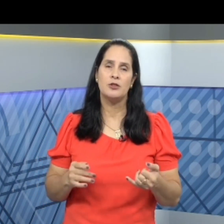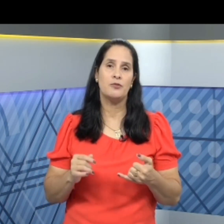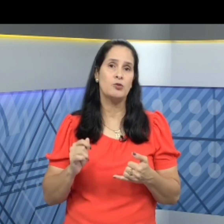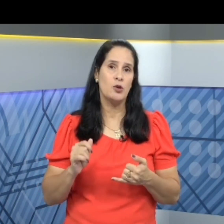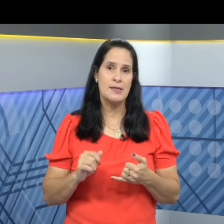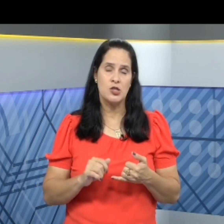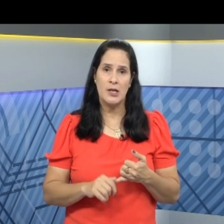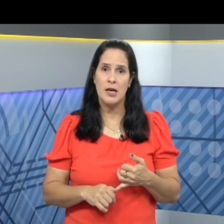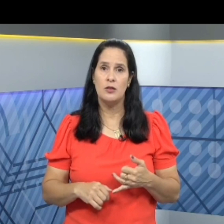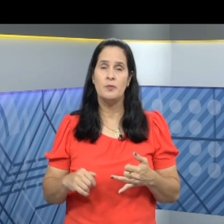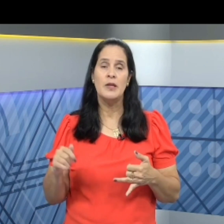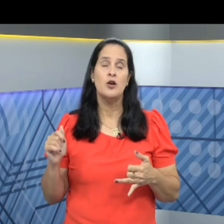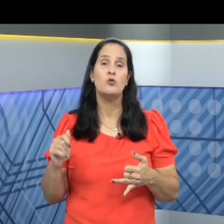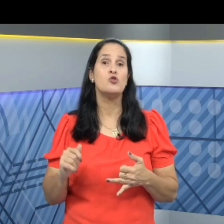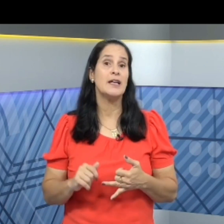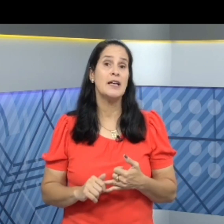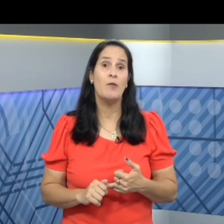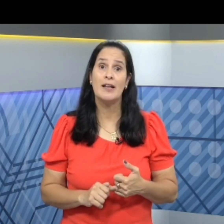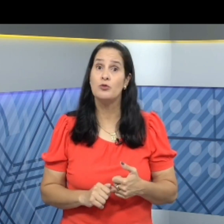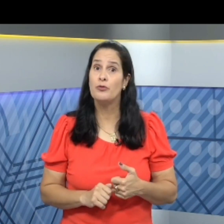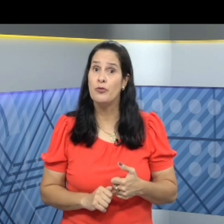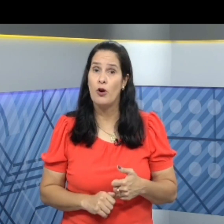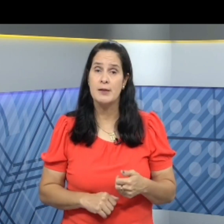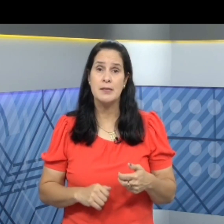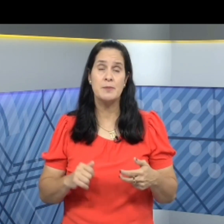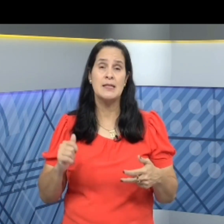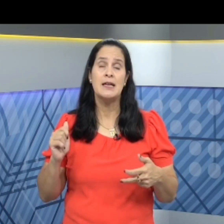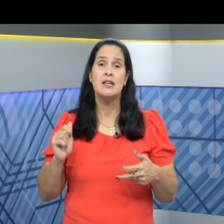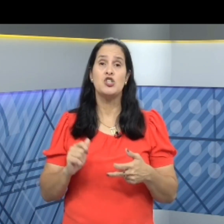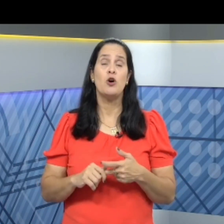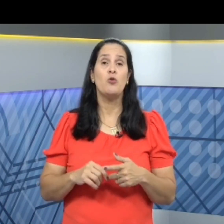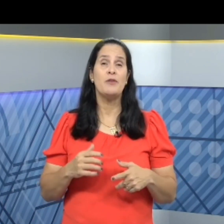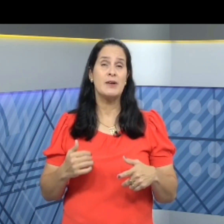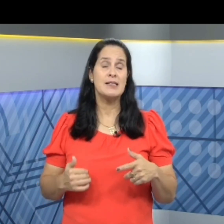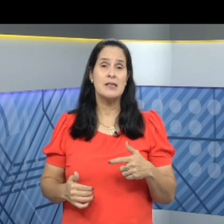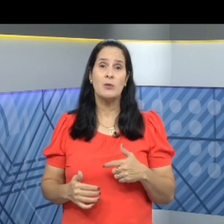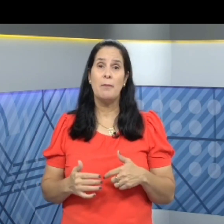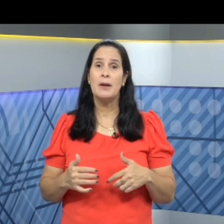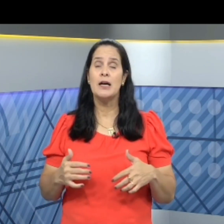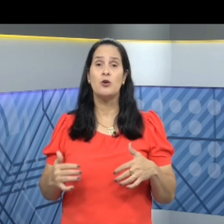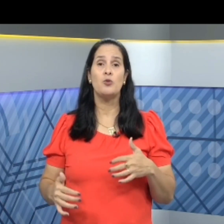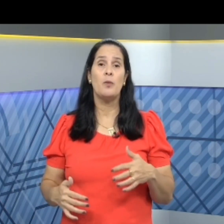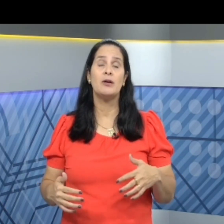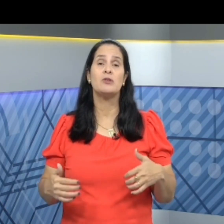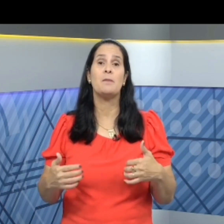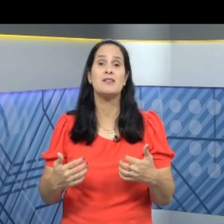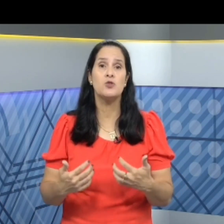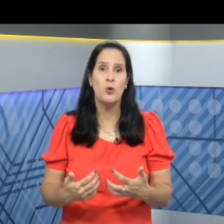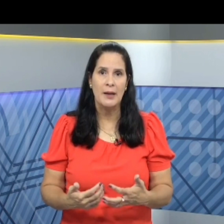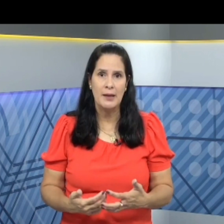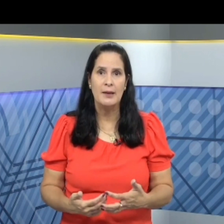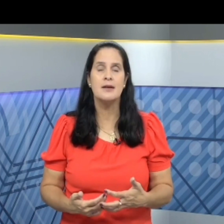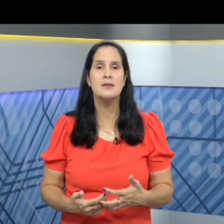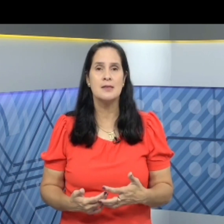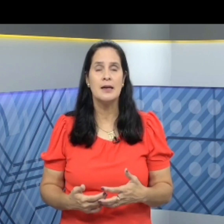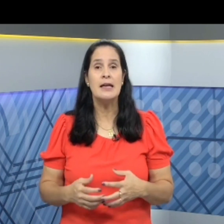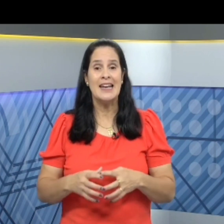Faltou oxigênio, uso inadequado do fórceps, tinha alguma infecção na mãe ou no momento que passou para a criança,